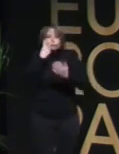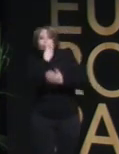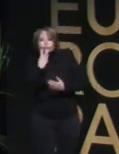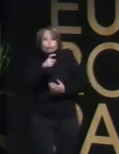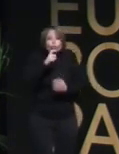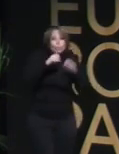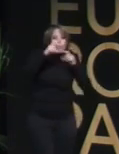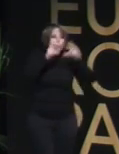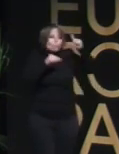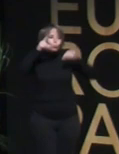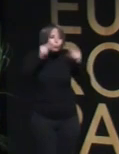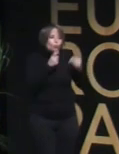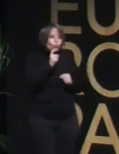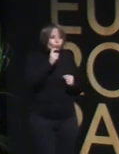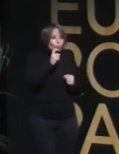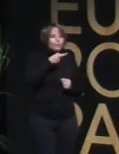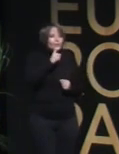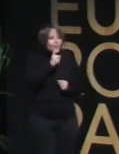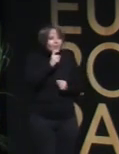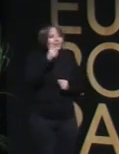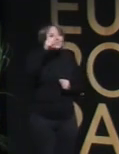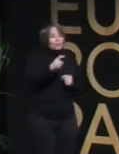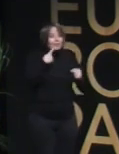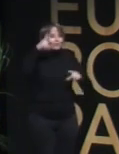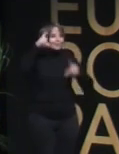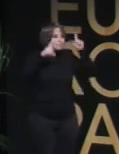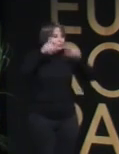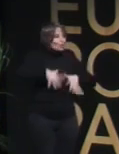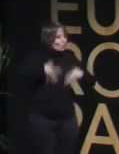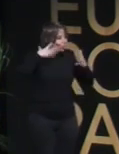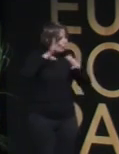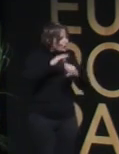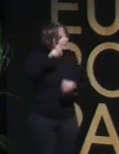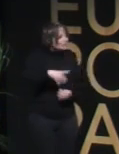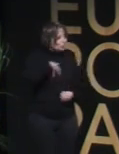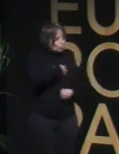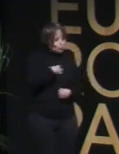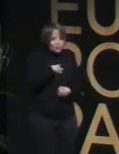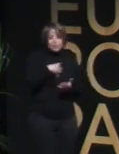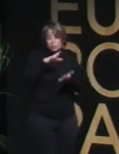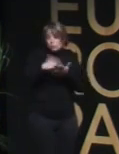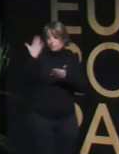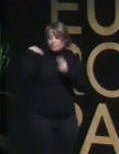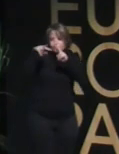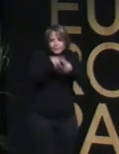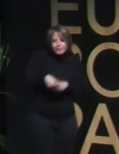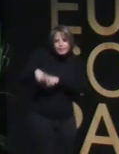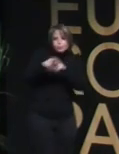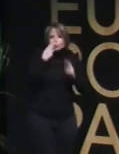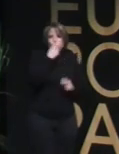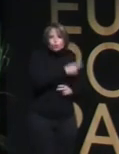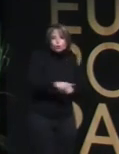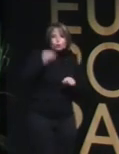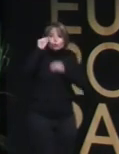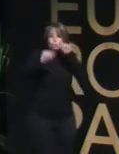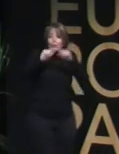mueven la boca a la hora de hablar. Pero también expresiones emocionales. De hecho, hace poco hicieron un estudio de cómo se está viendo que los niños tras la